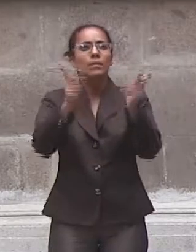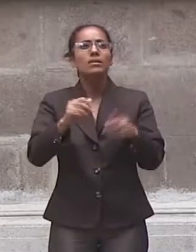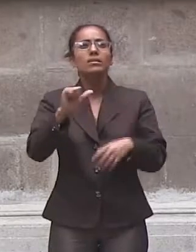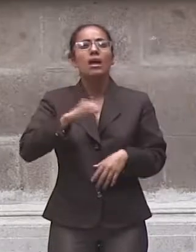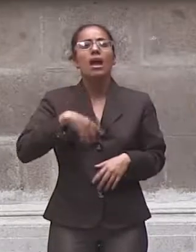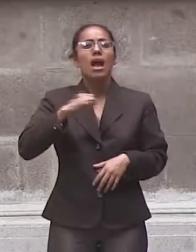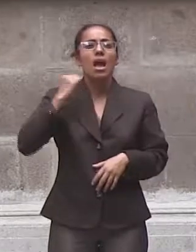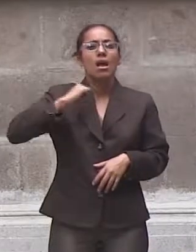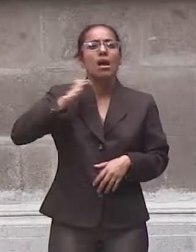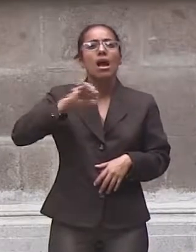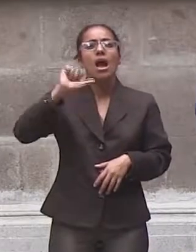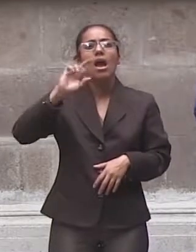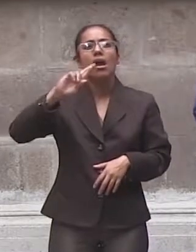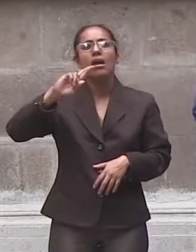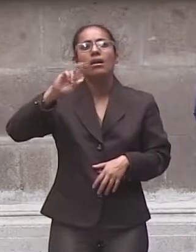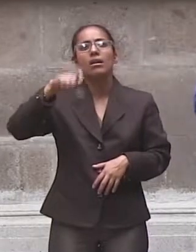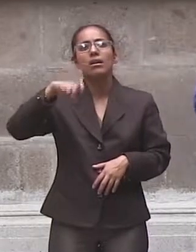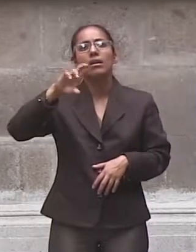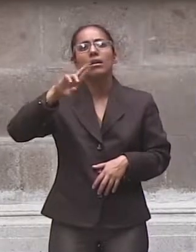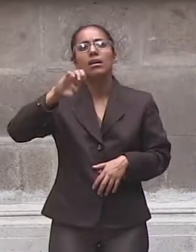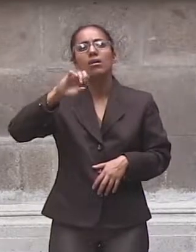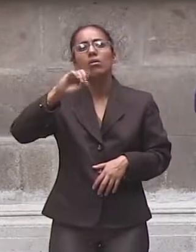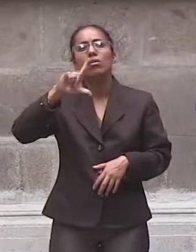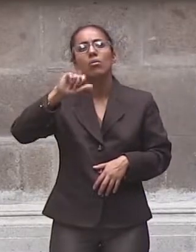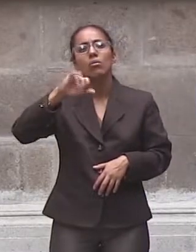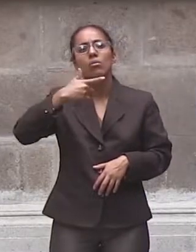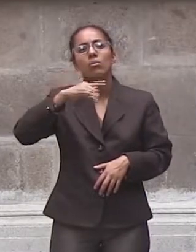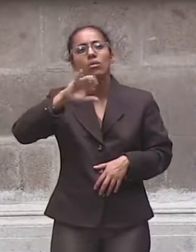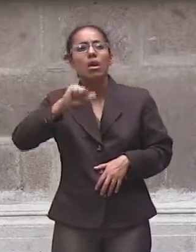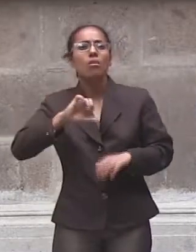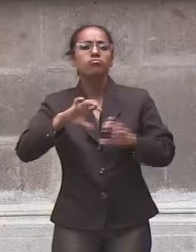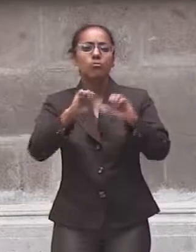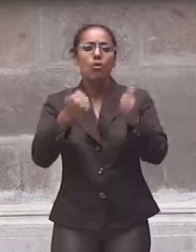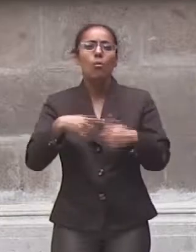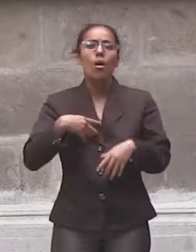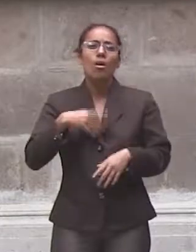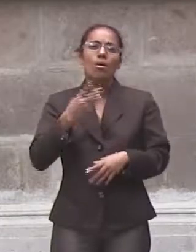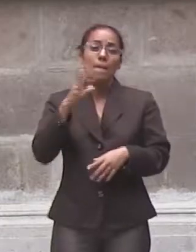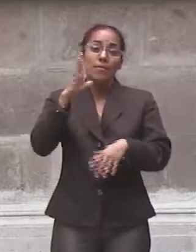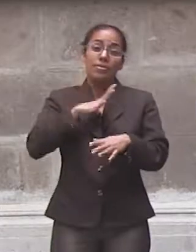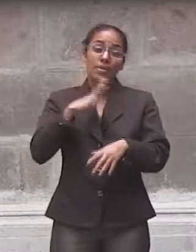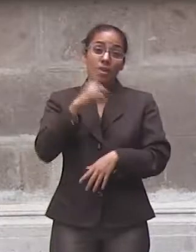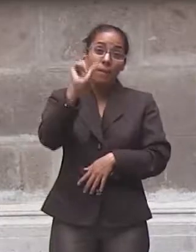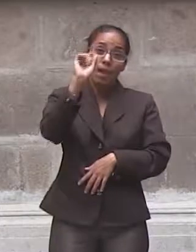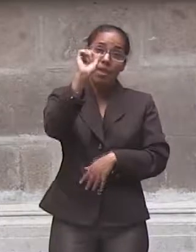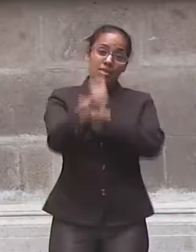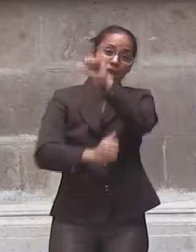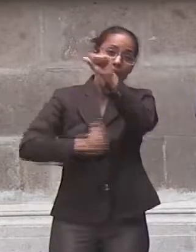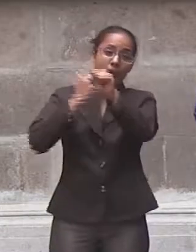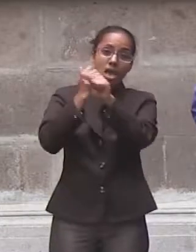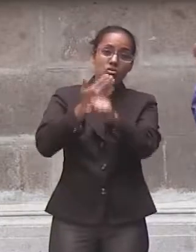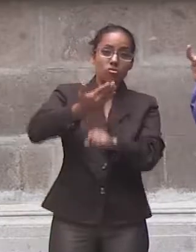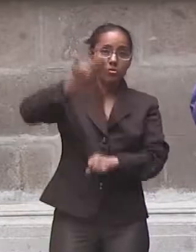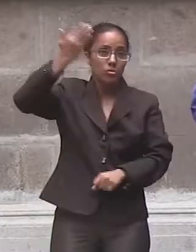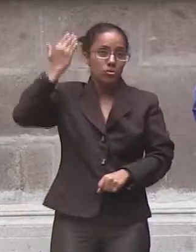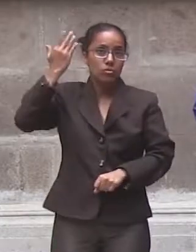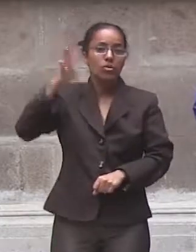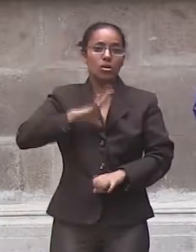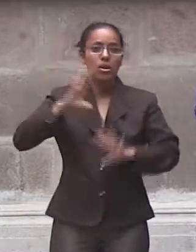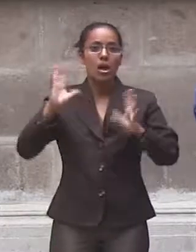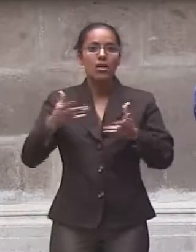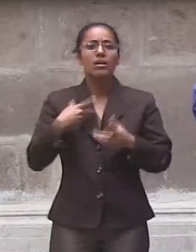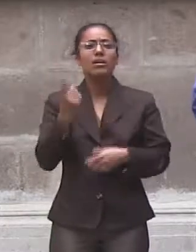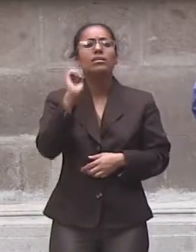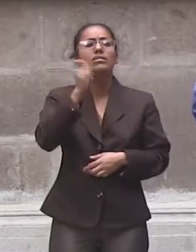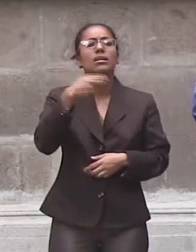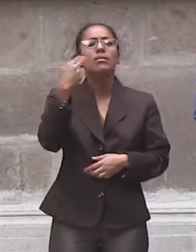una obra multimedia muy importante que tiene más de 20 años que se llama desert s yo donde